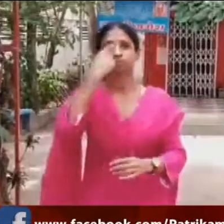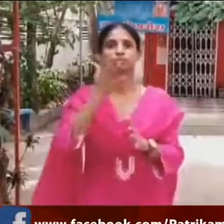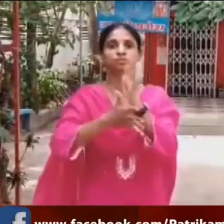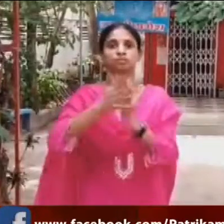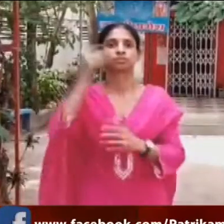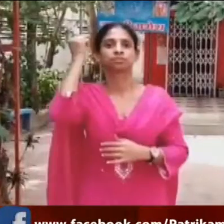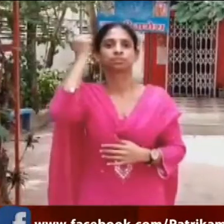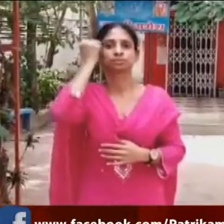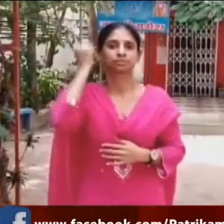है